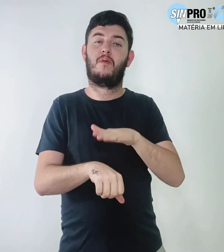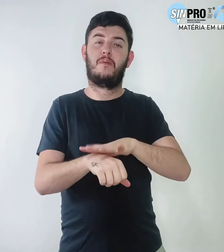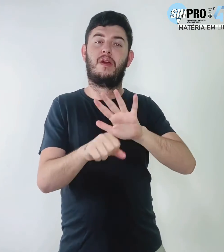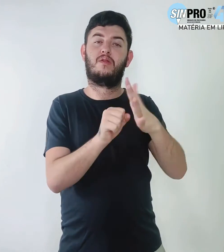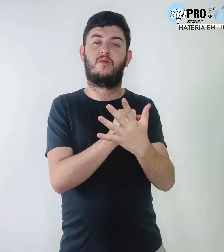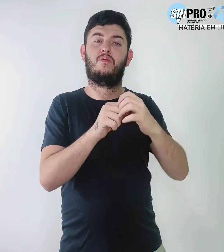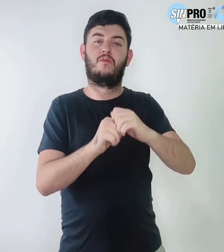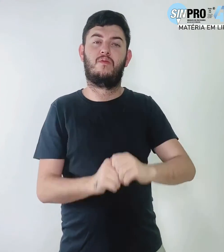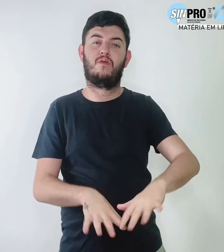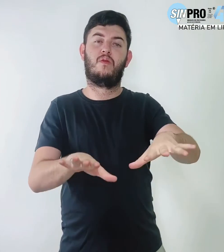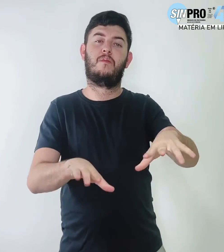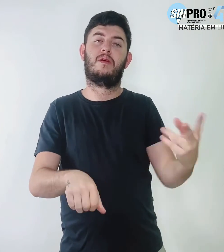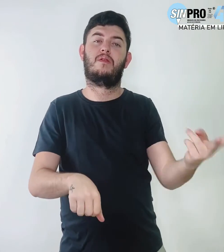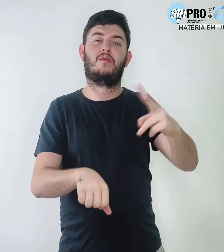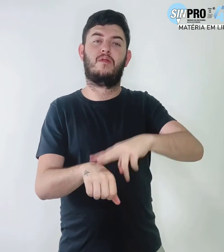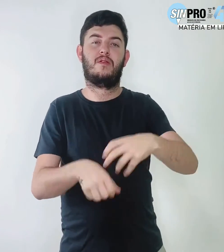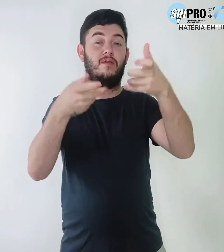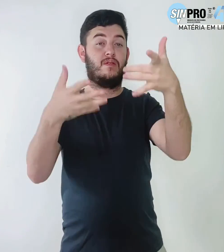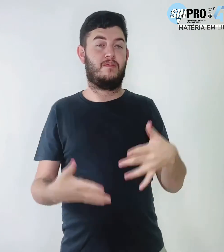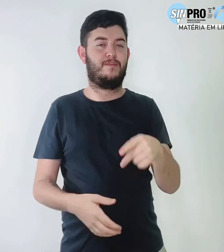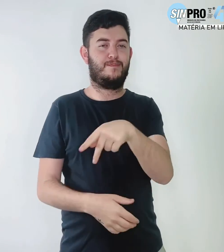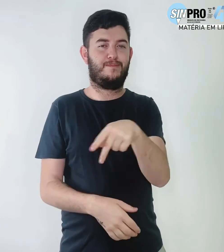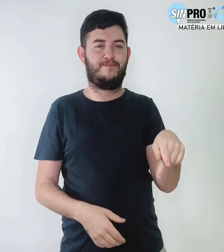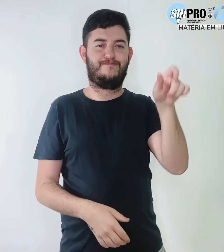onda, afirma o professor.